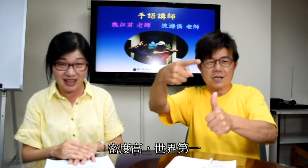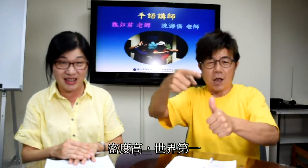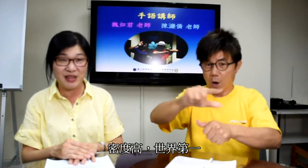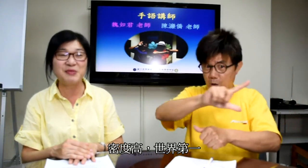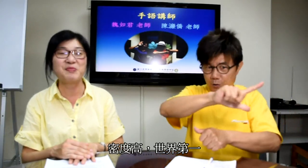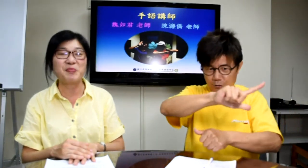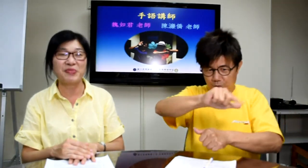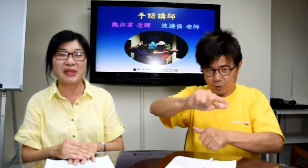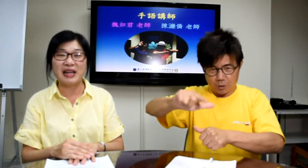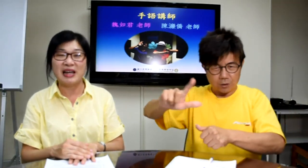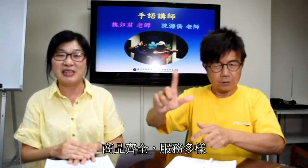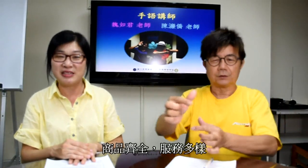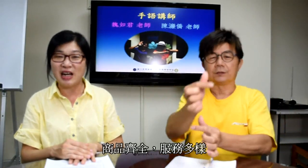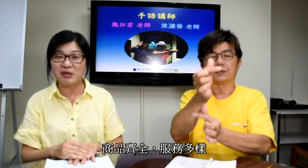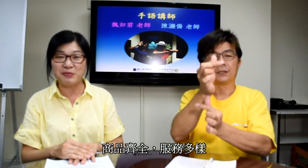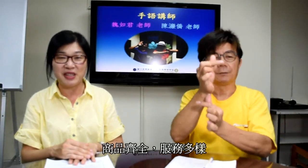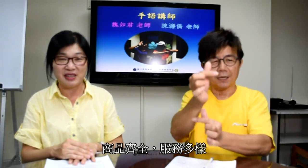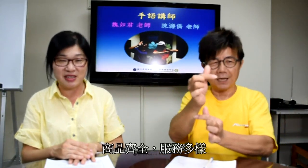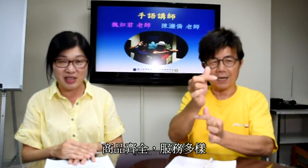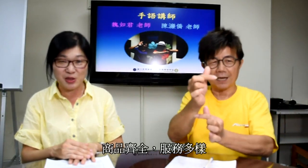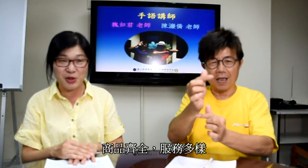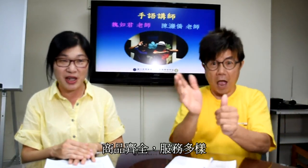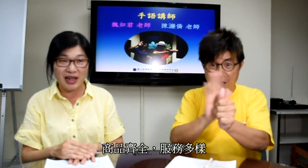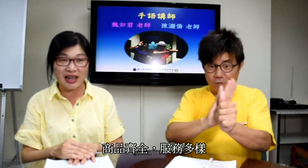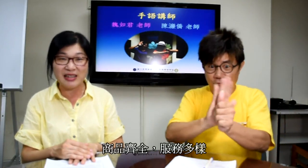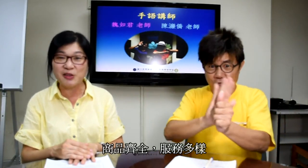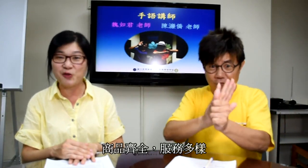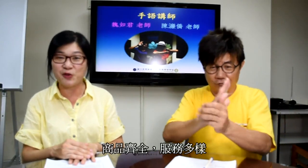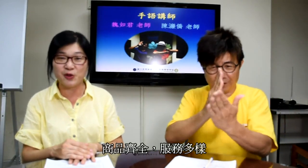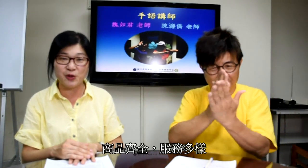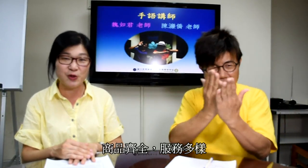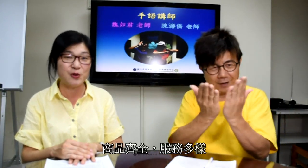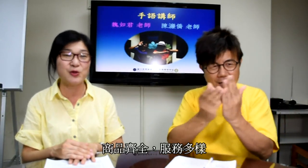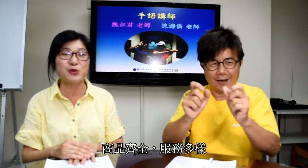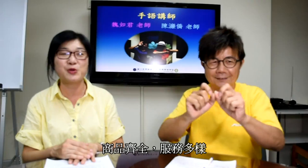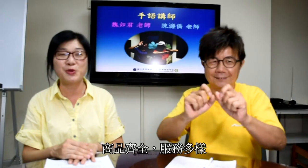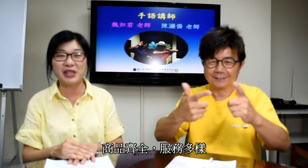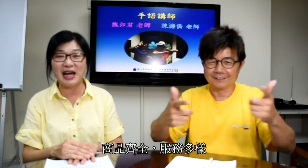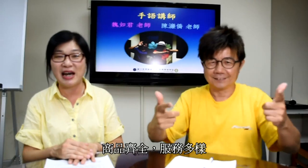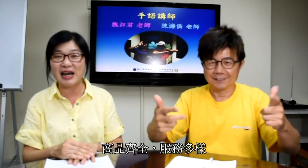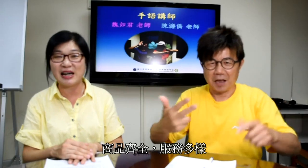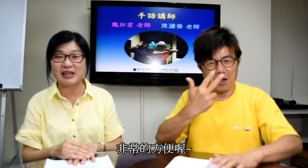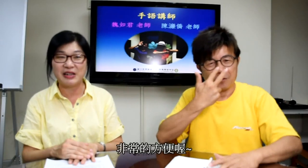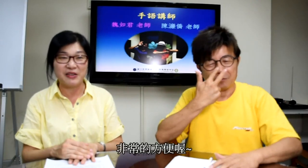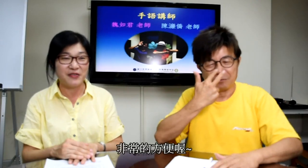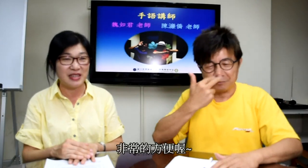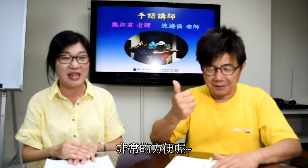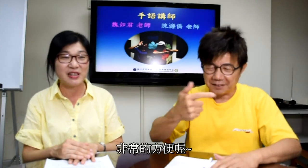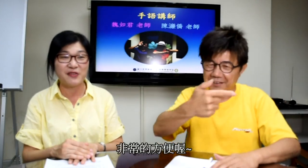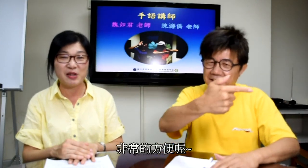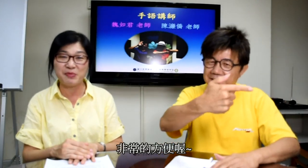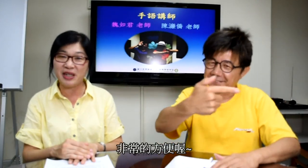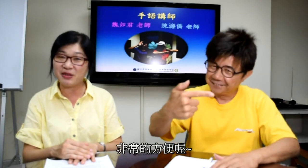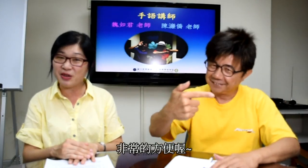一，商品齐全，服务多样，非常的方便